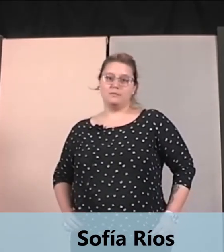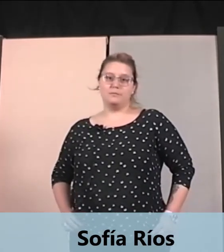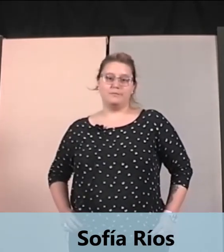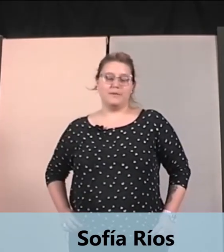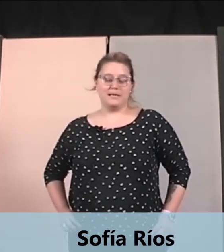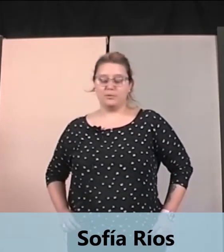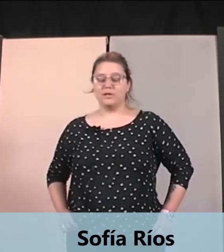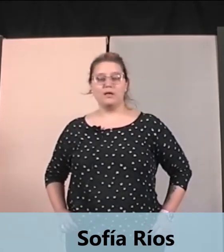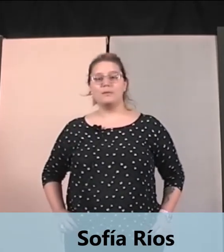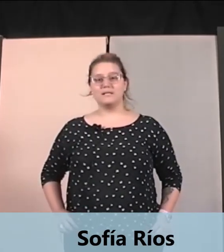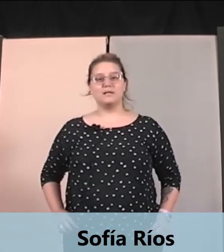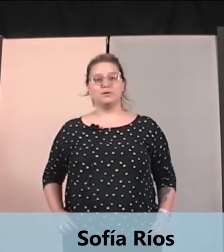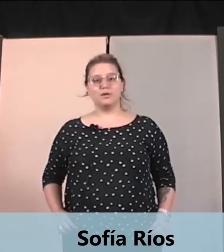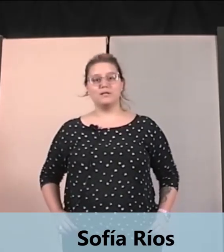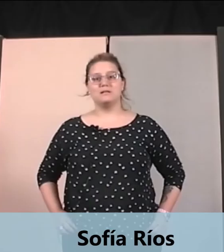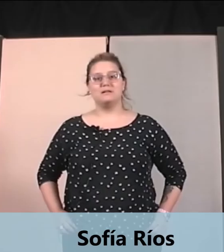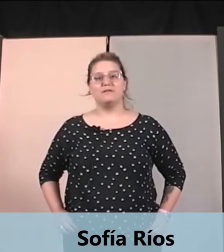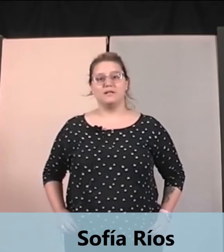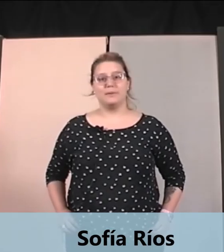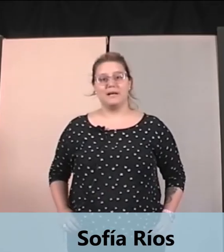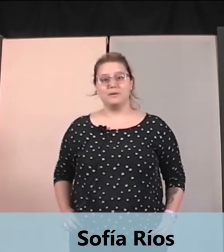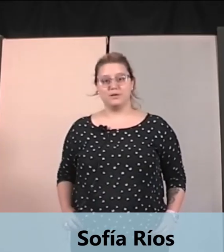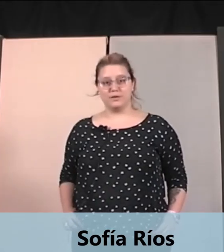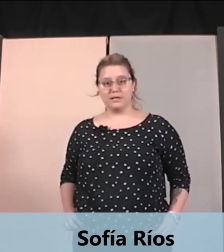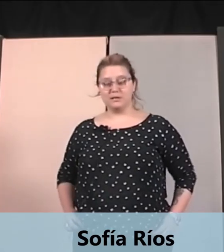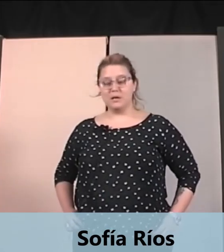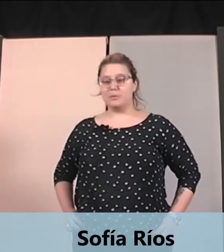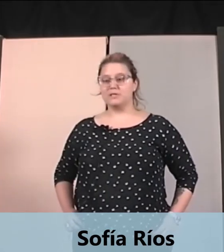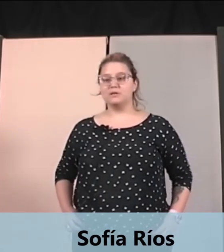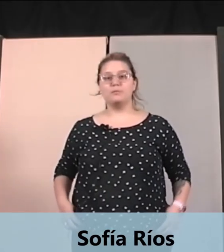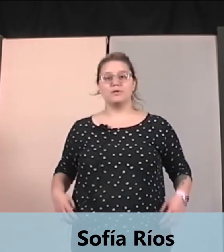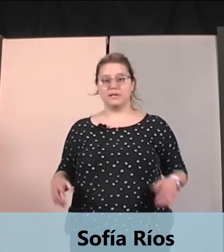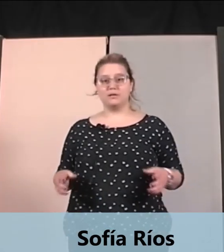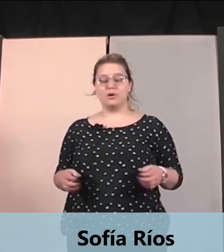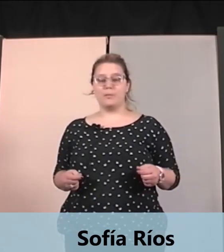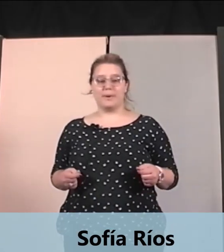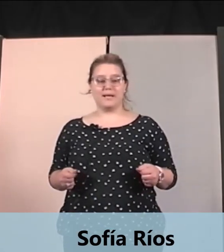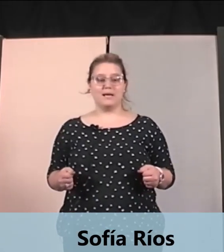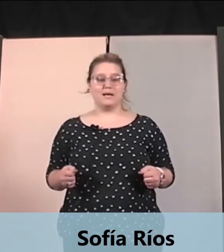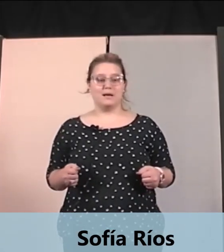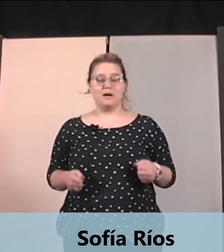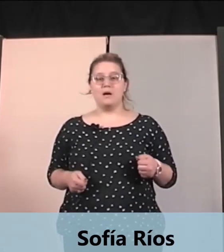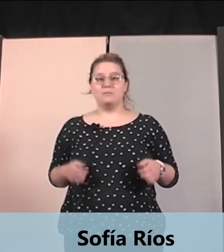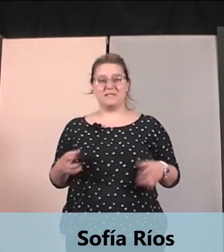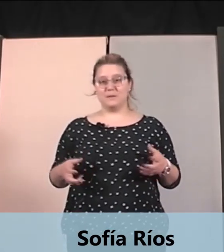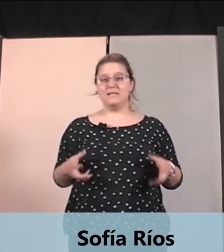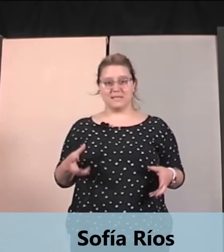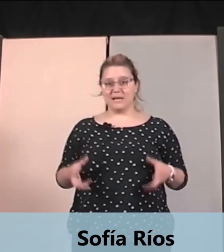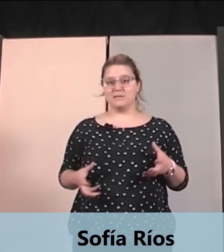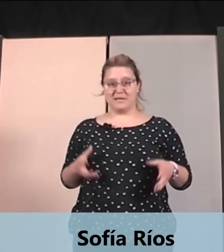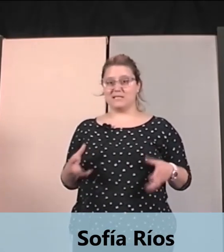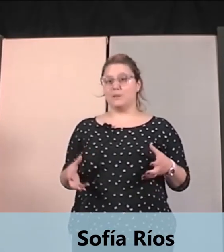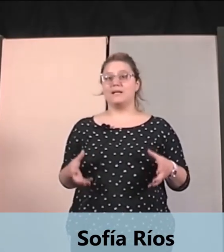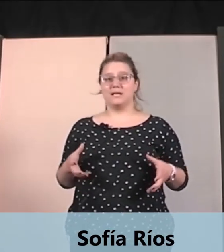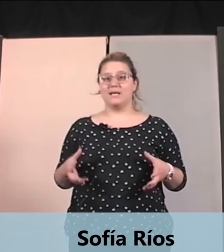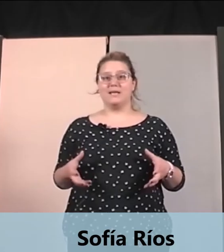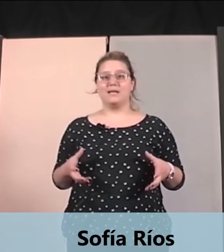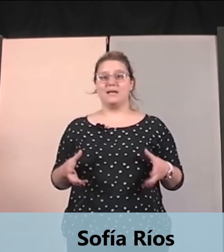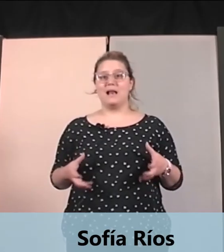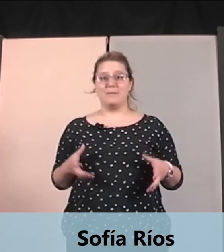El diputado Marcelo Torres del Frente para la Victoria Presentó un proyecto para visibilizar y para llevar al